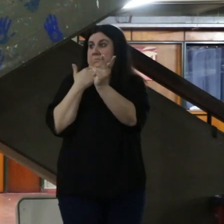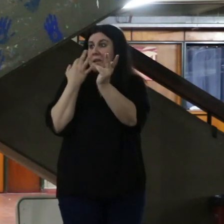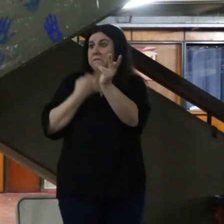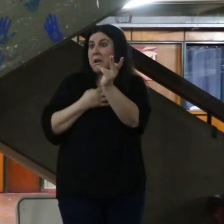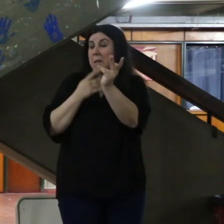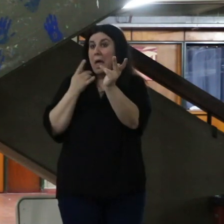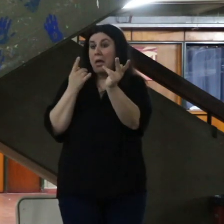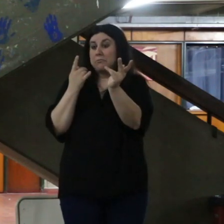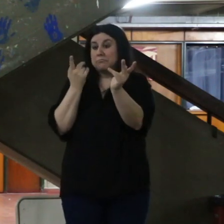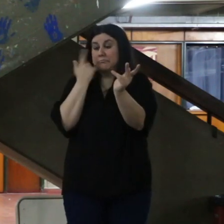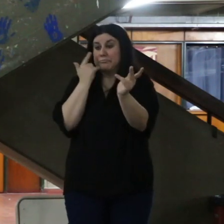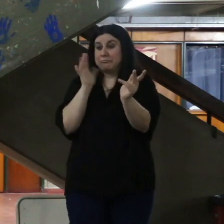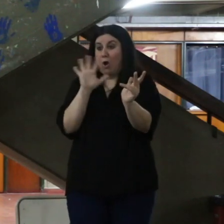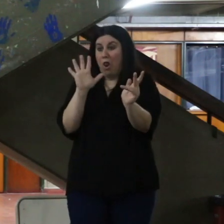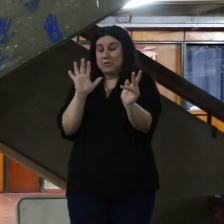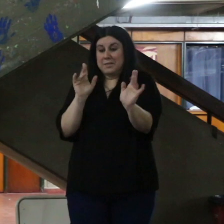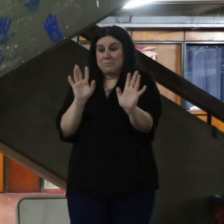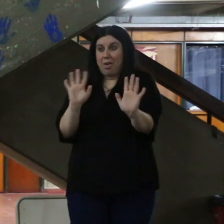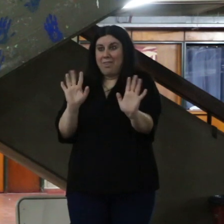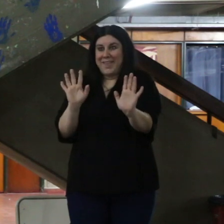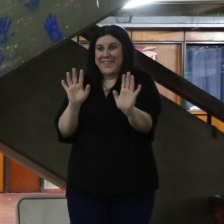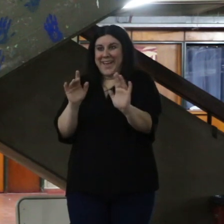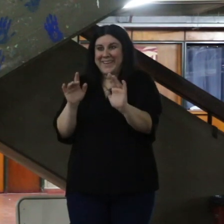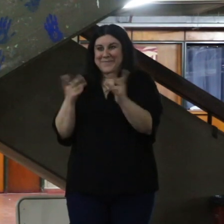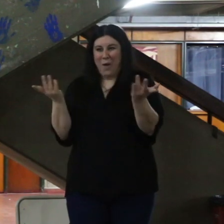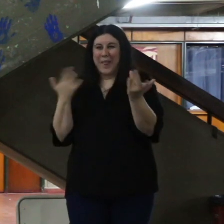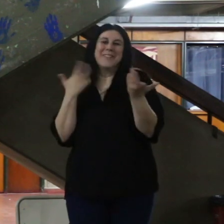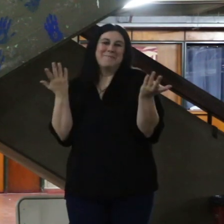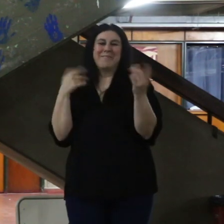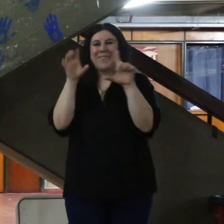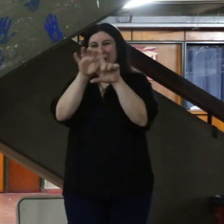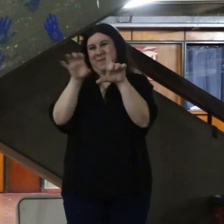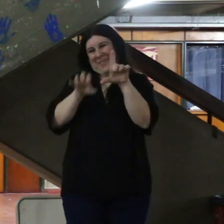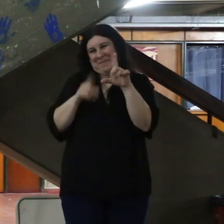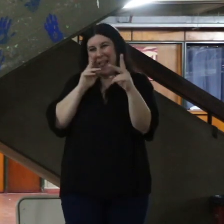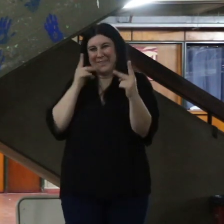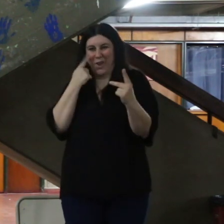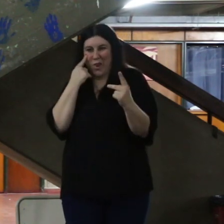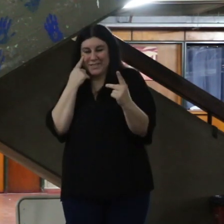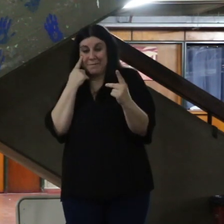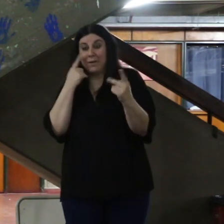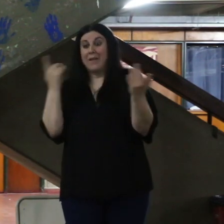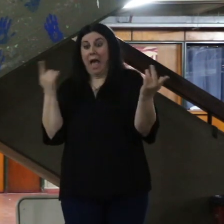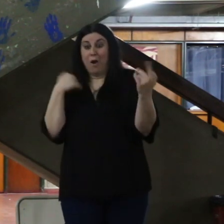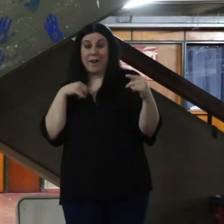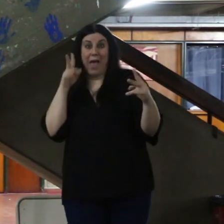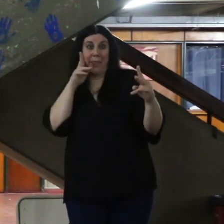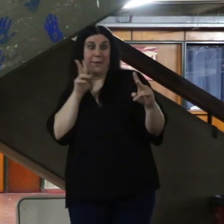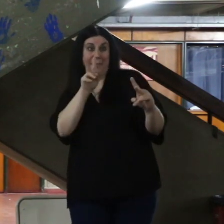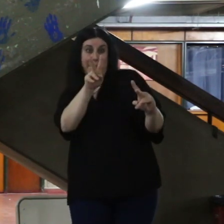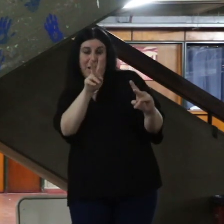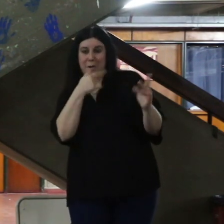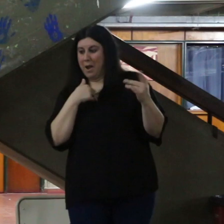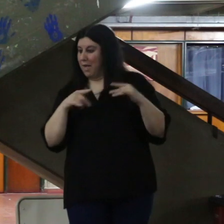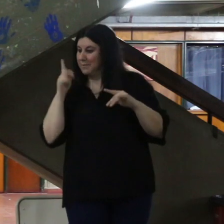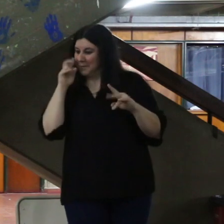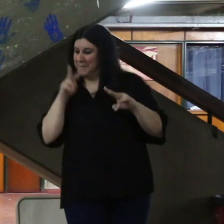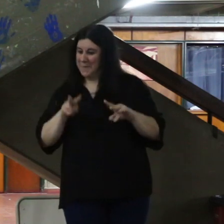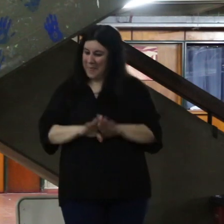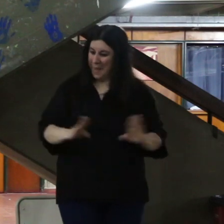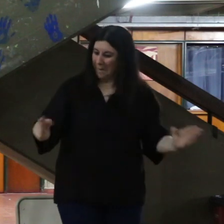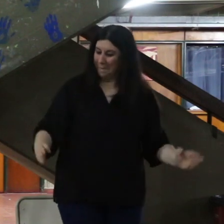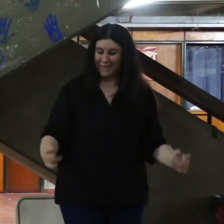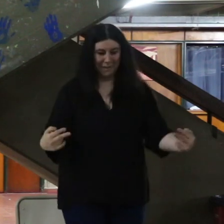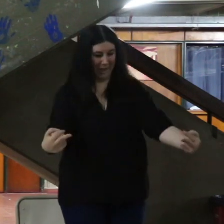rodillas. ¿Sí? Bueno, que hoy sea un día para que al menos, bueno, yo me parece que me tapa el mantel, pero después me va a